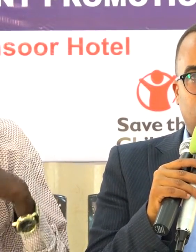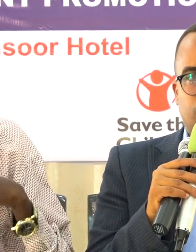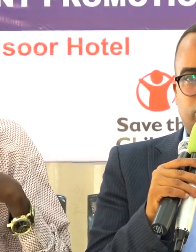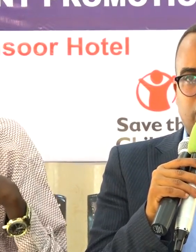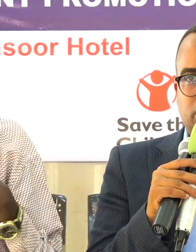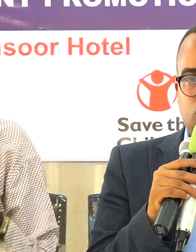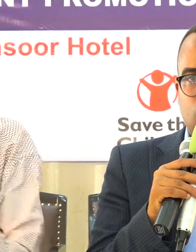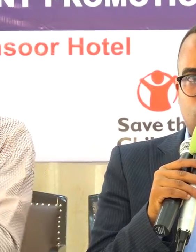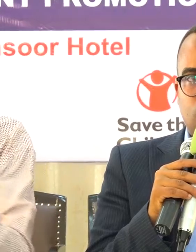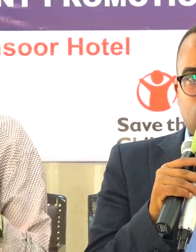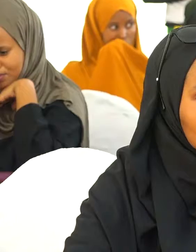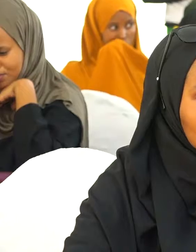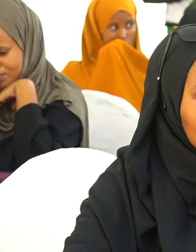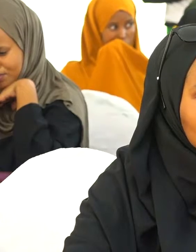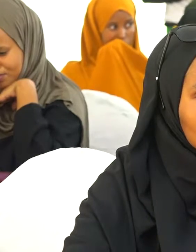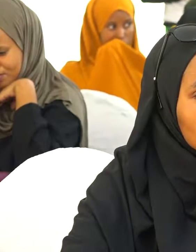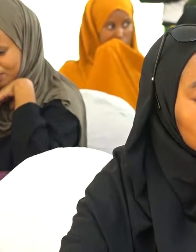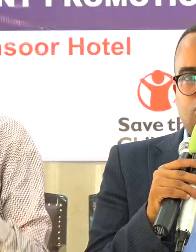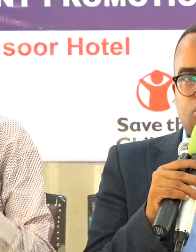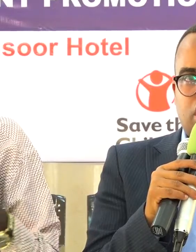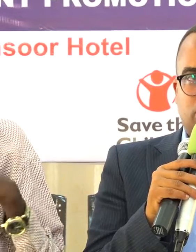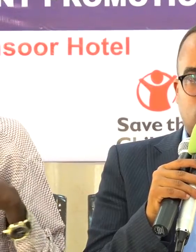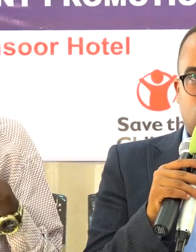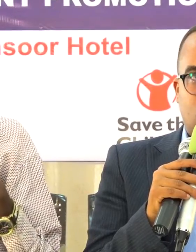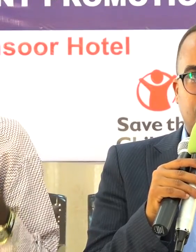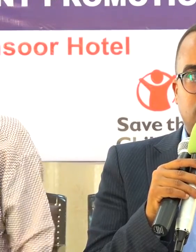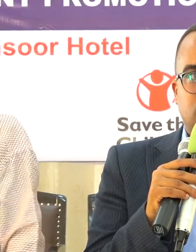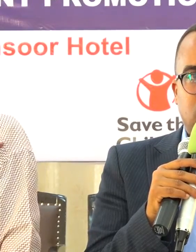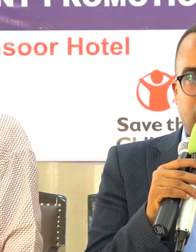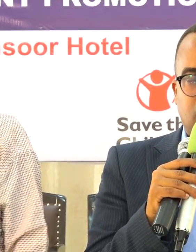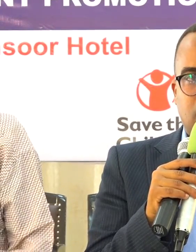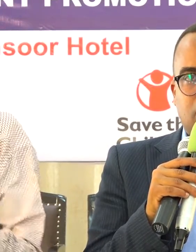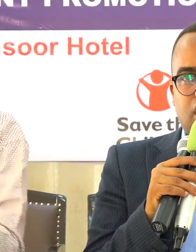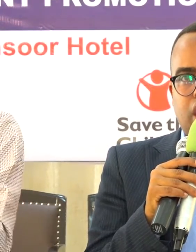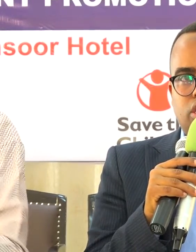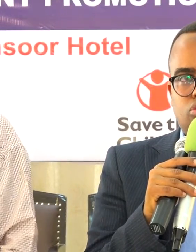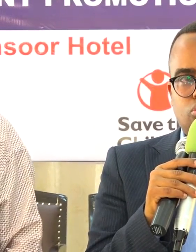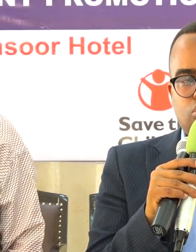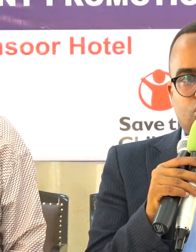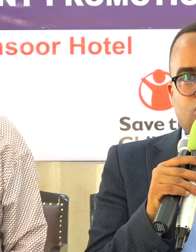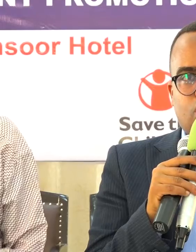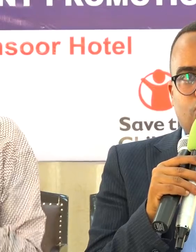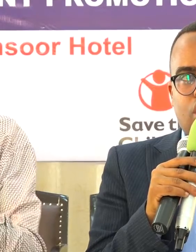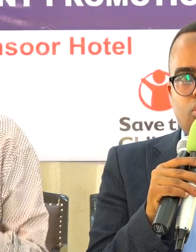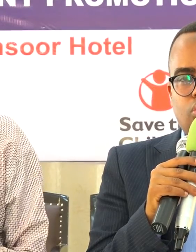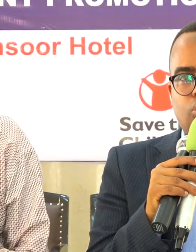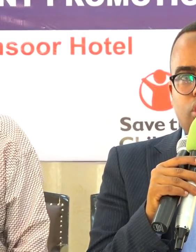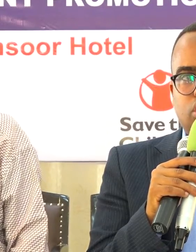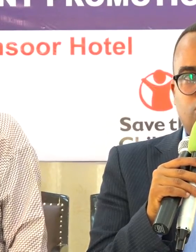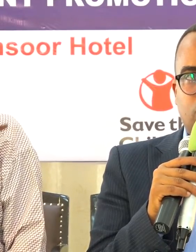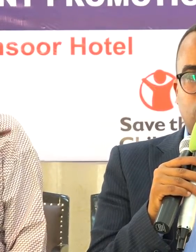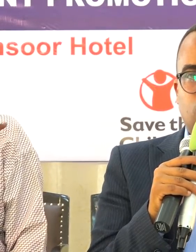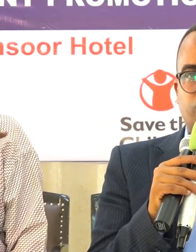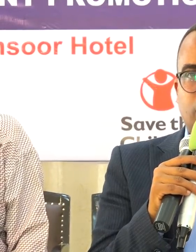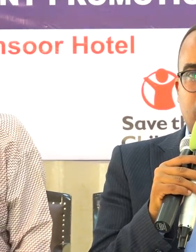horreysiino inaanu fursadaha siino waayo haddaynu naxariisanno odhaah baa jirta tiraahda naxariistu waa wax waa